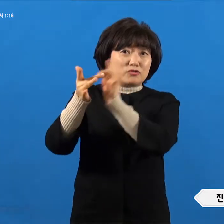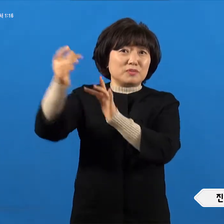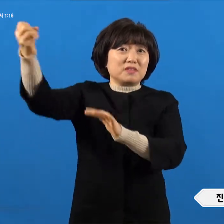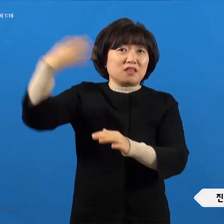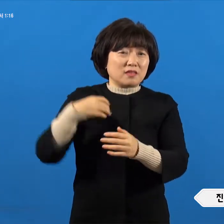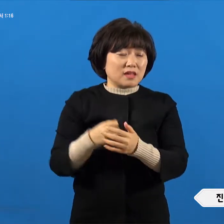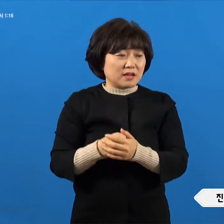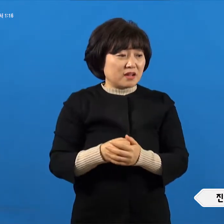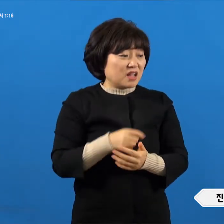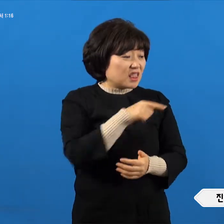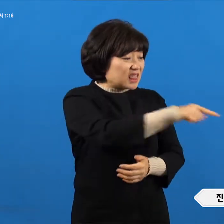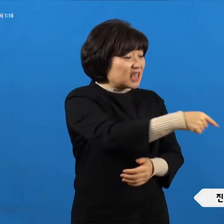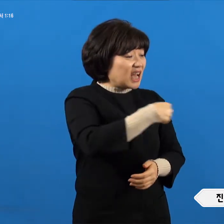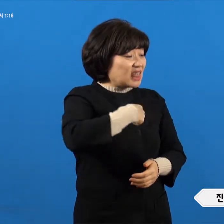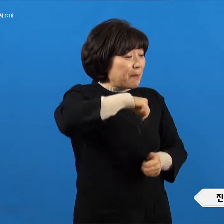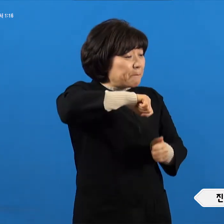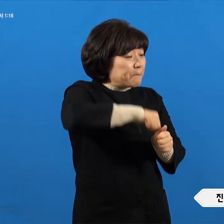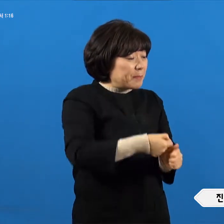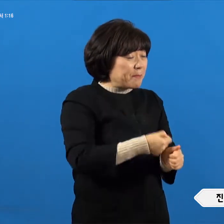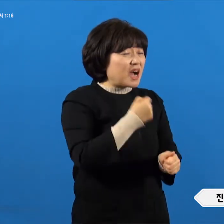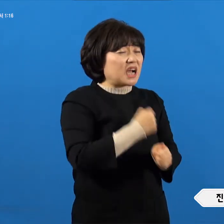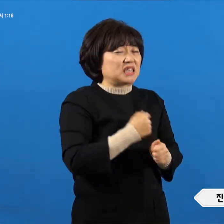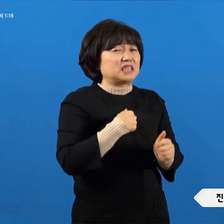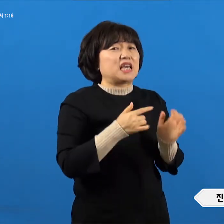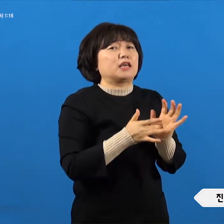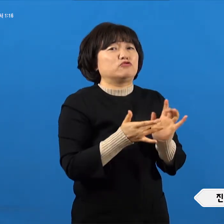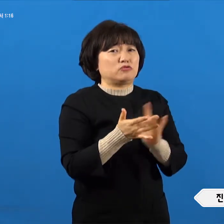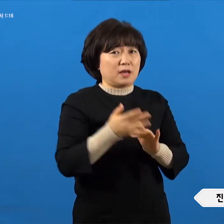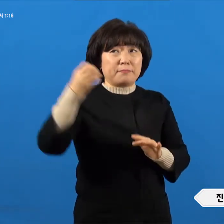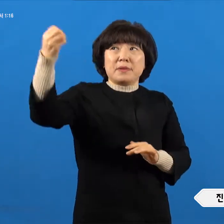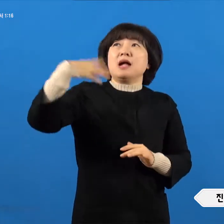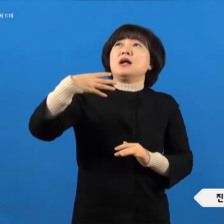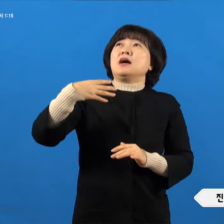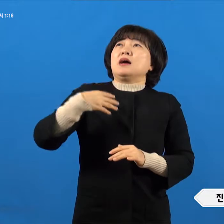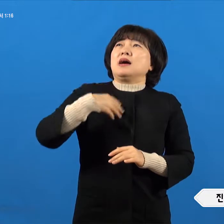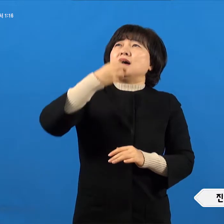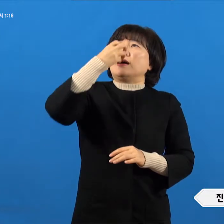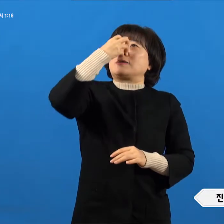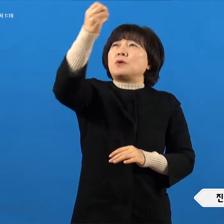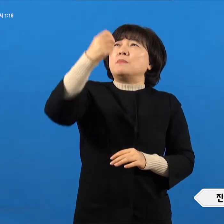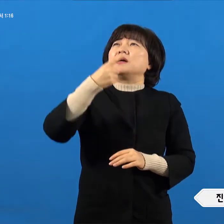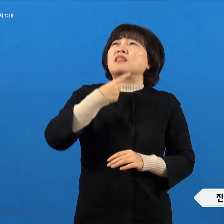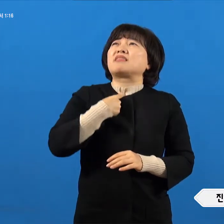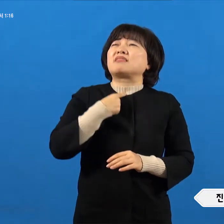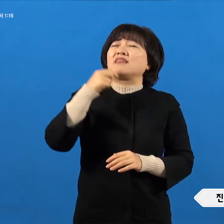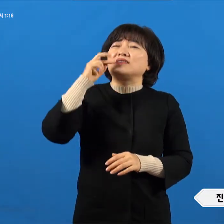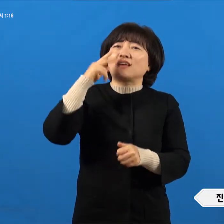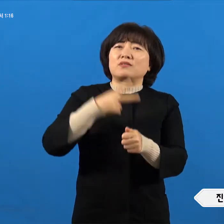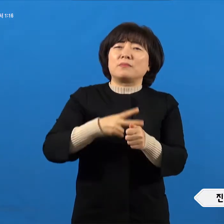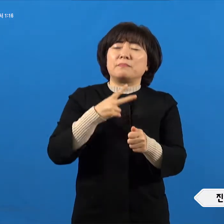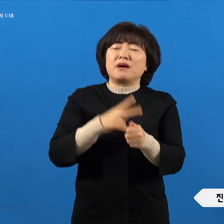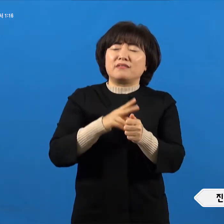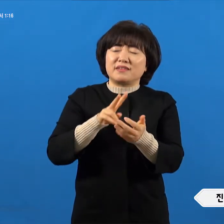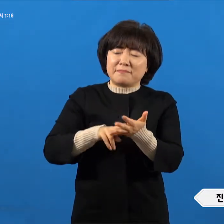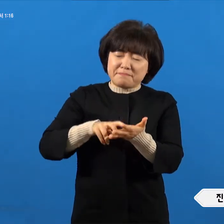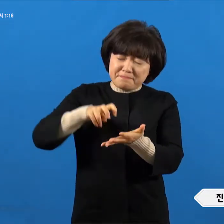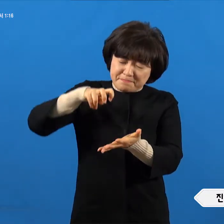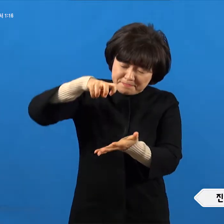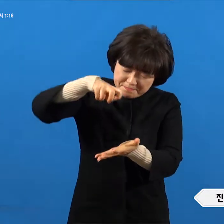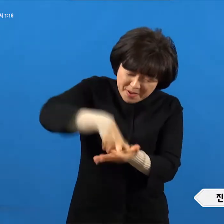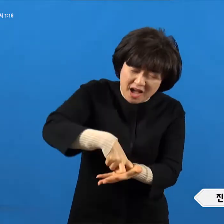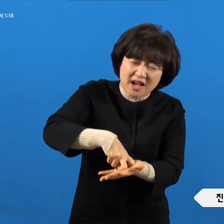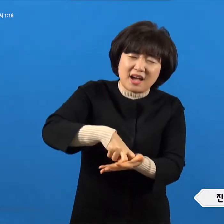예수라. 그 교만했던 사도 바울이 그 앞에서 꼬꾸라집니다. 살기를 품었던 그가 그 앞에서